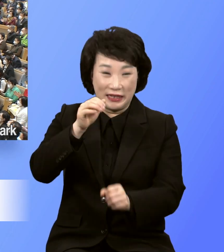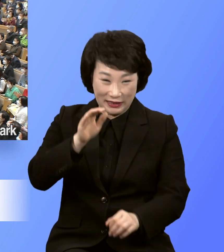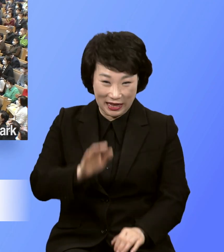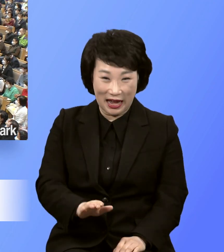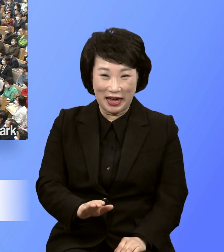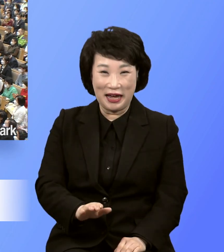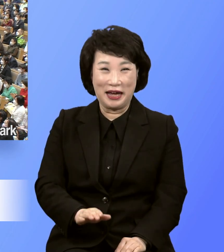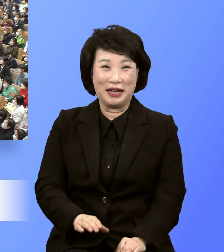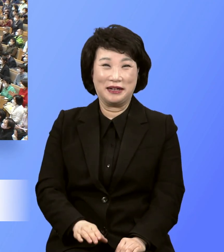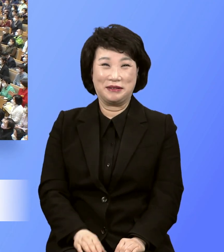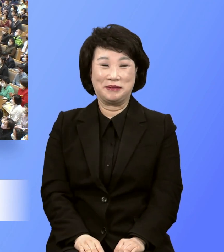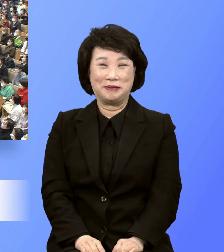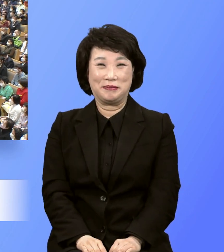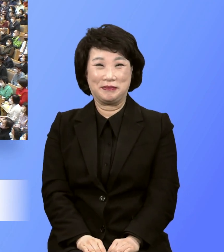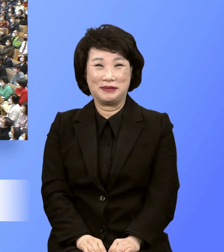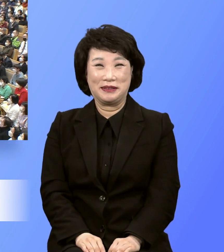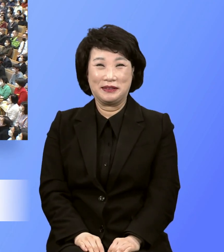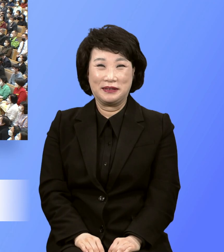되겠습니다.